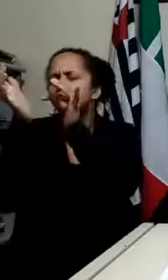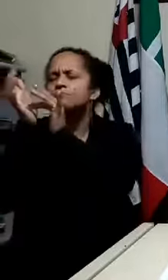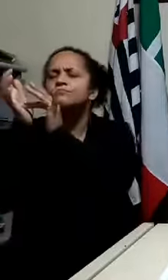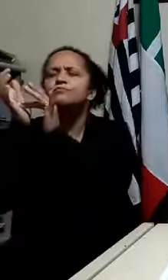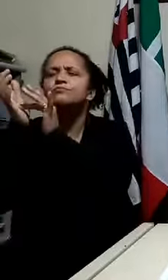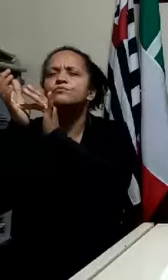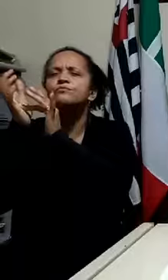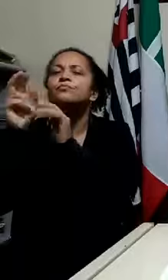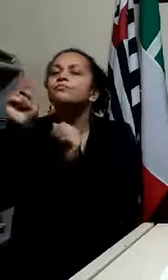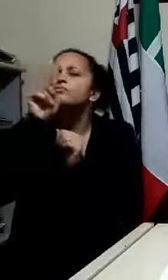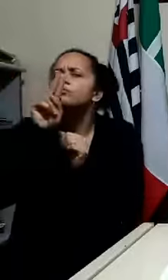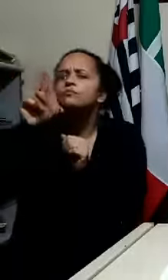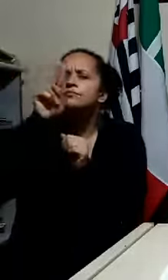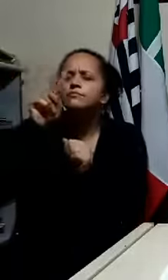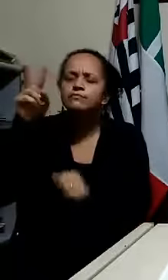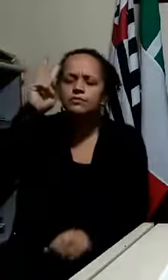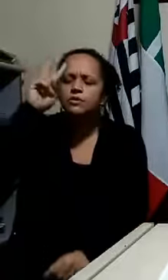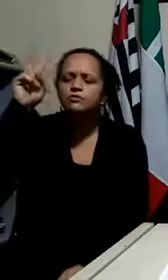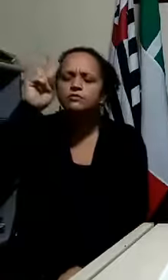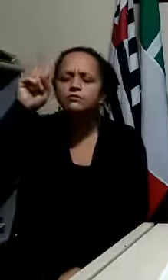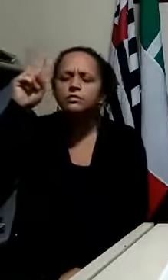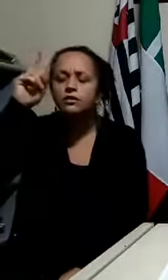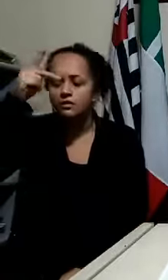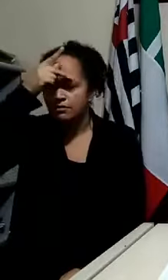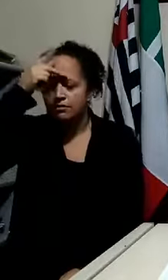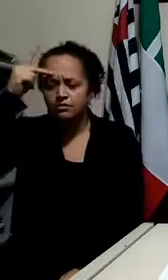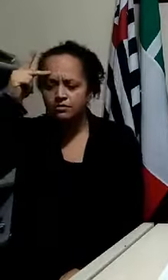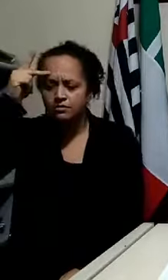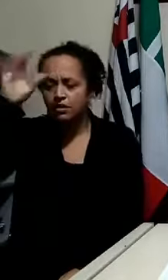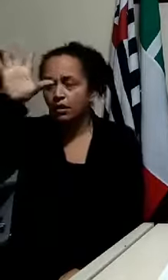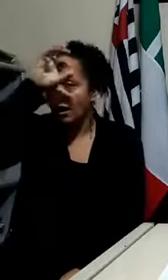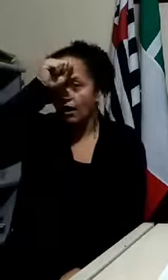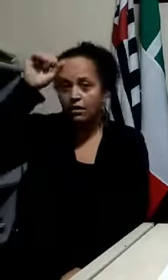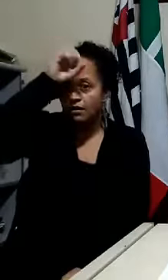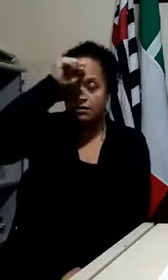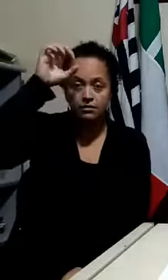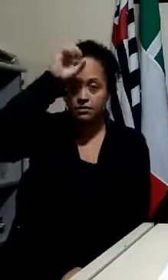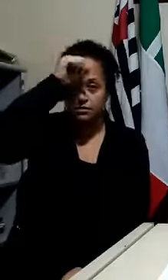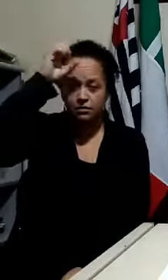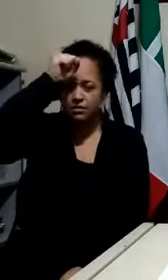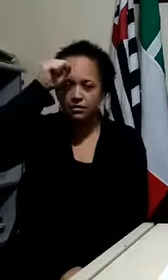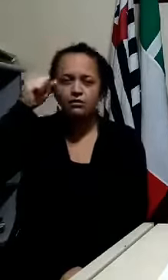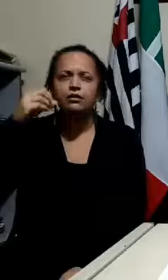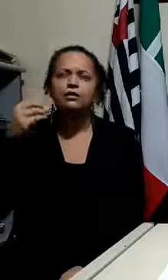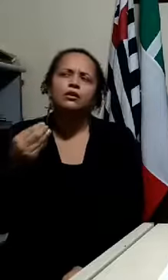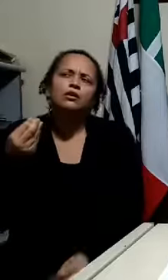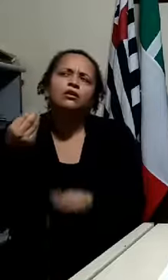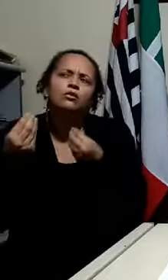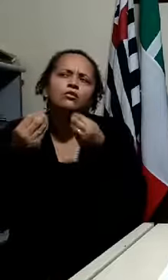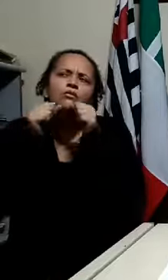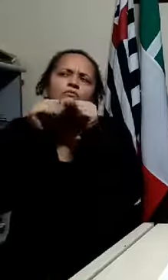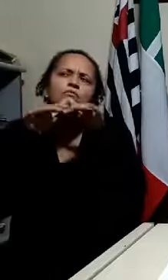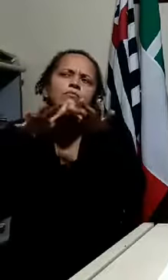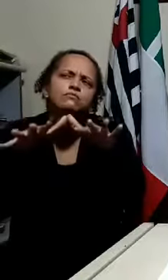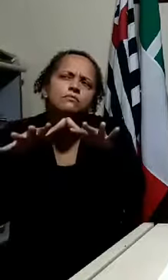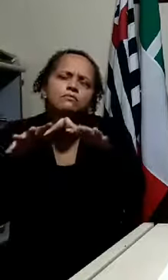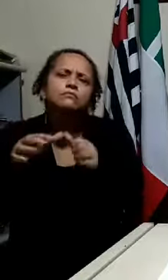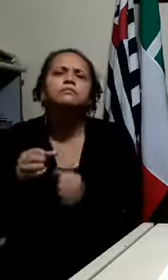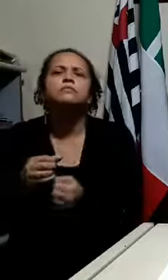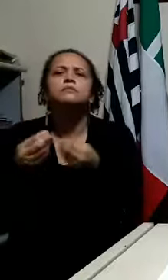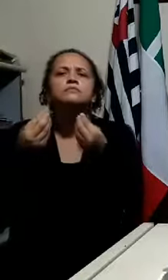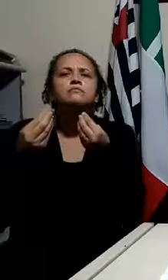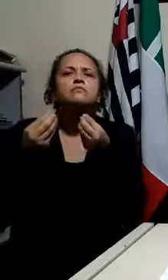que Jesus usava para ensinar os princípios do reino da nova aliança